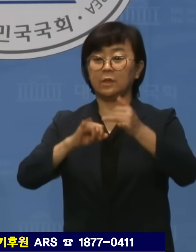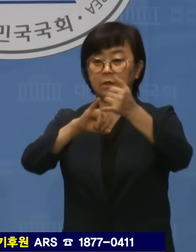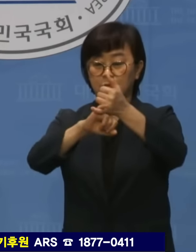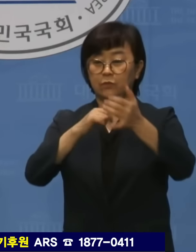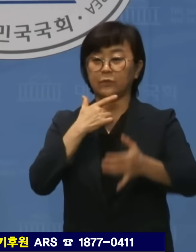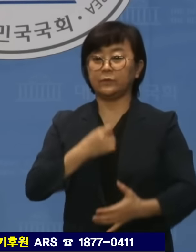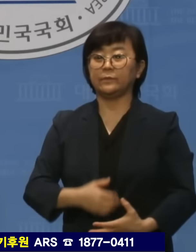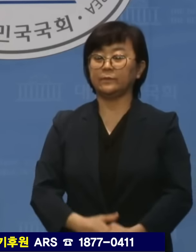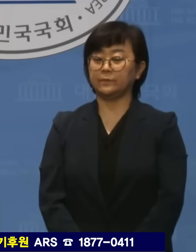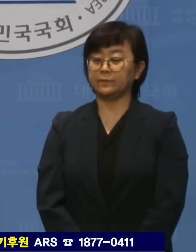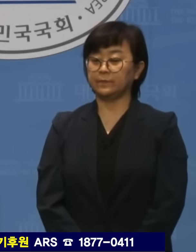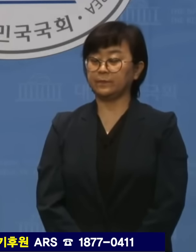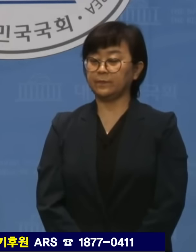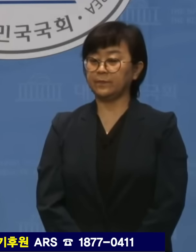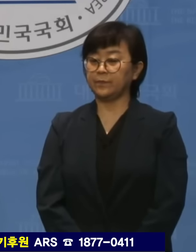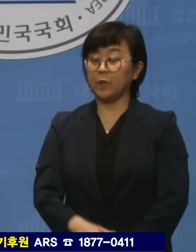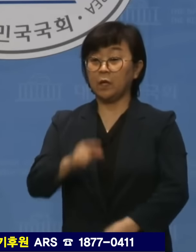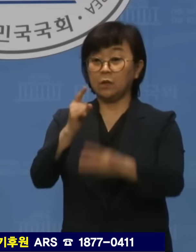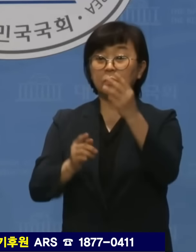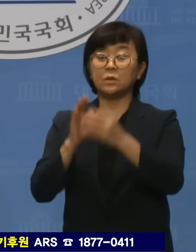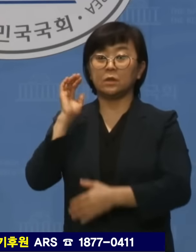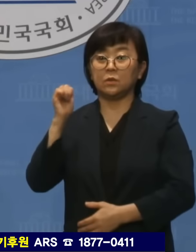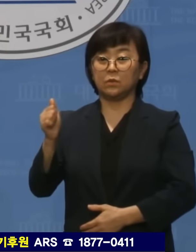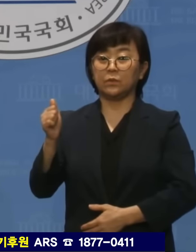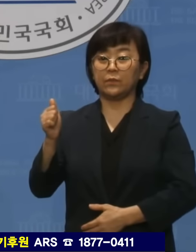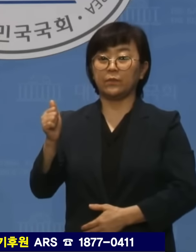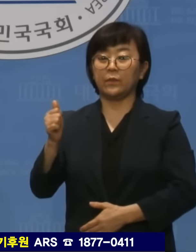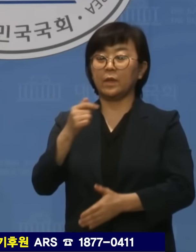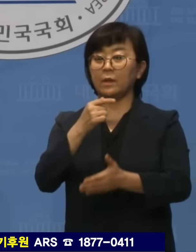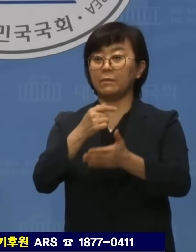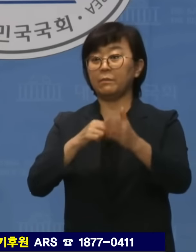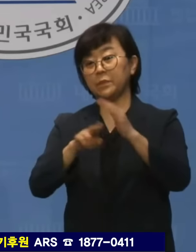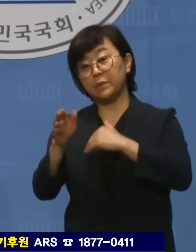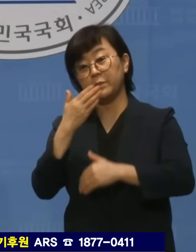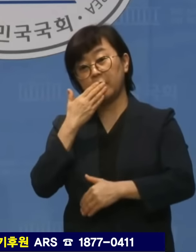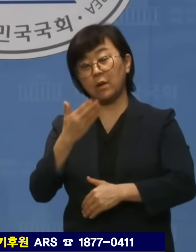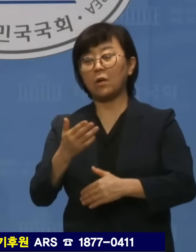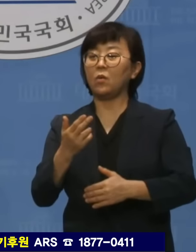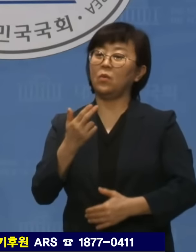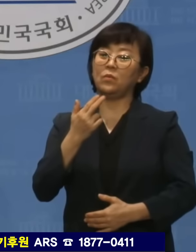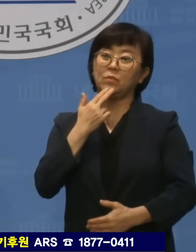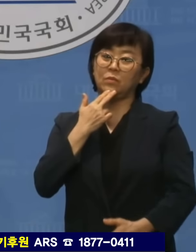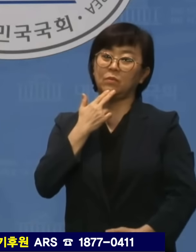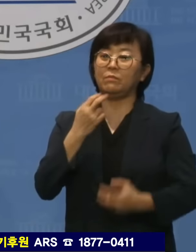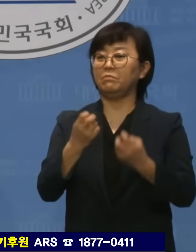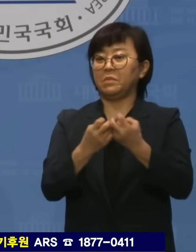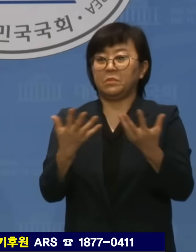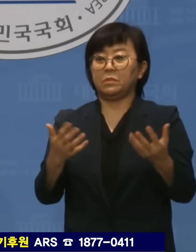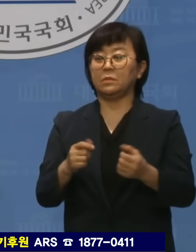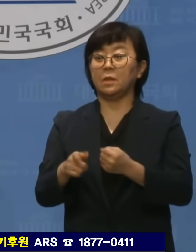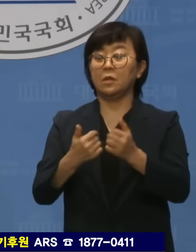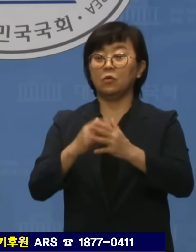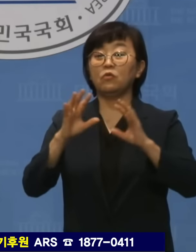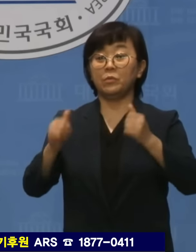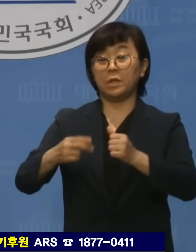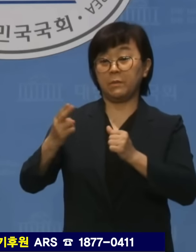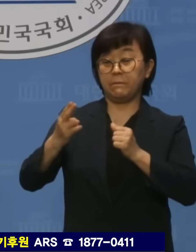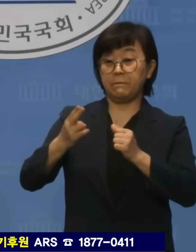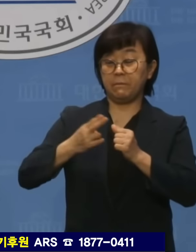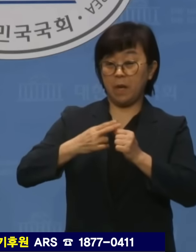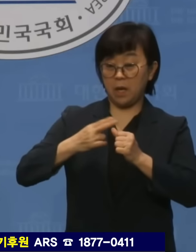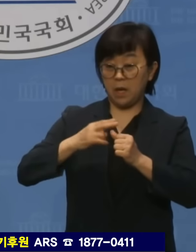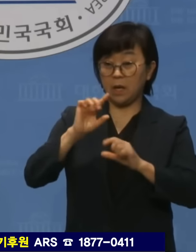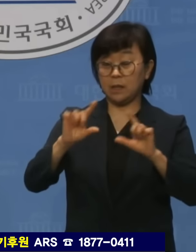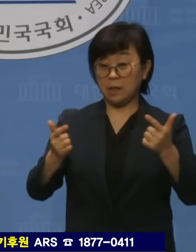원하고 있습니다 윤석열 대통령이 피해갈 수 있는 길은 없습니다 국민의 매를 더 벌겠다는